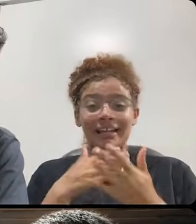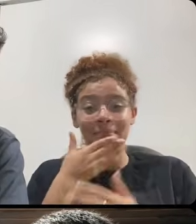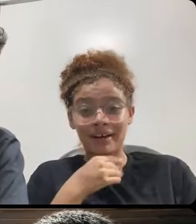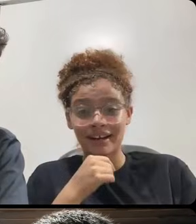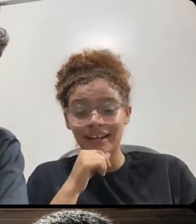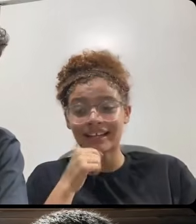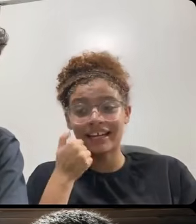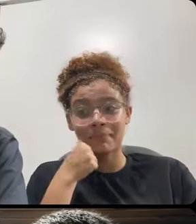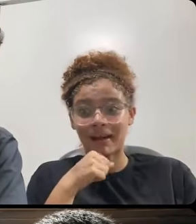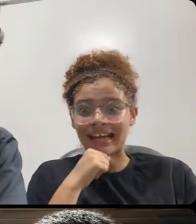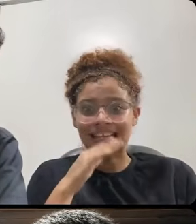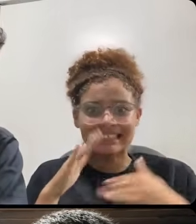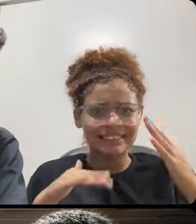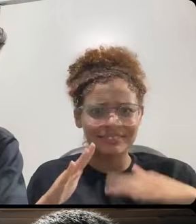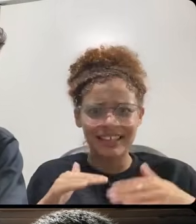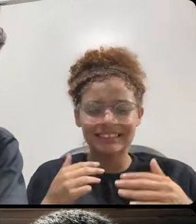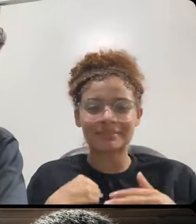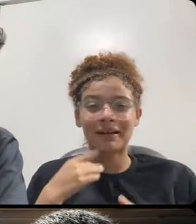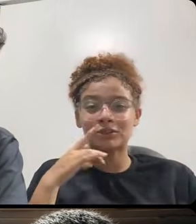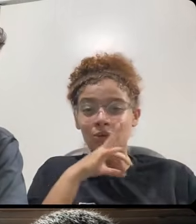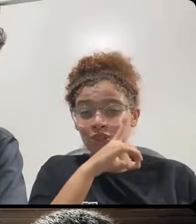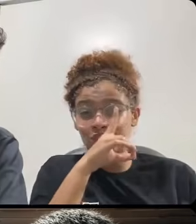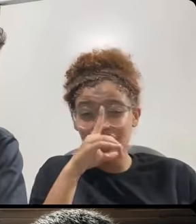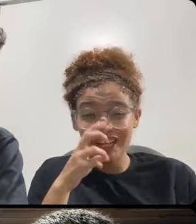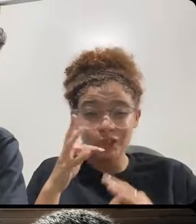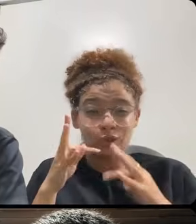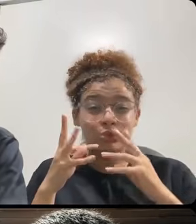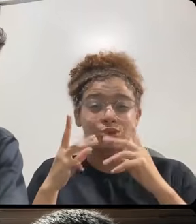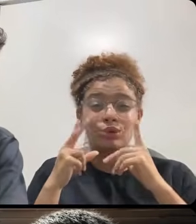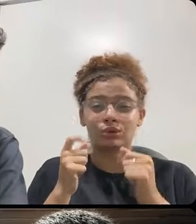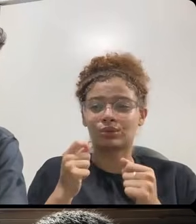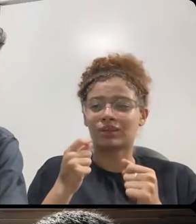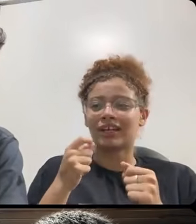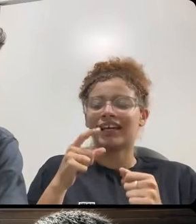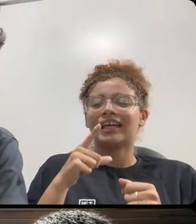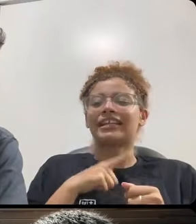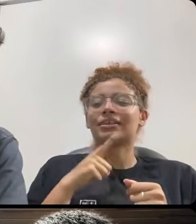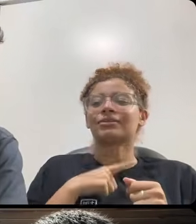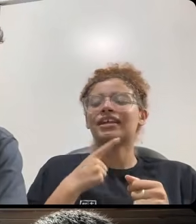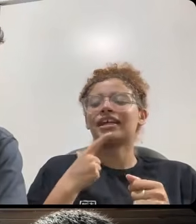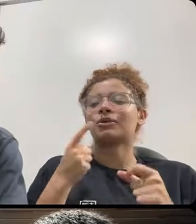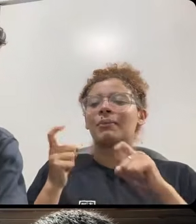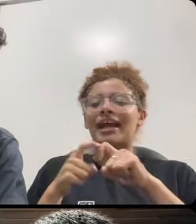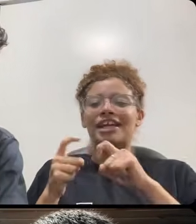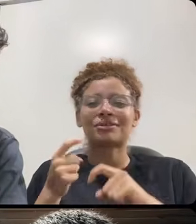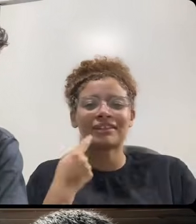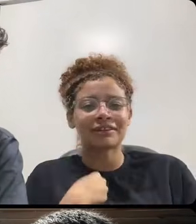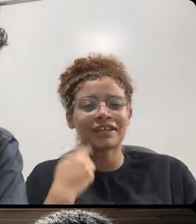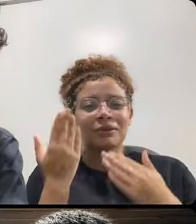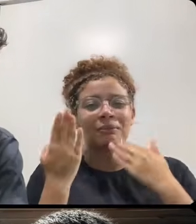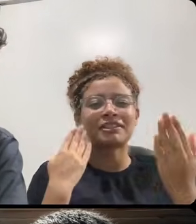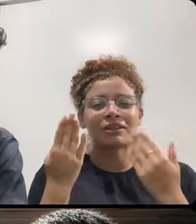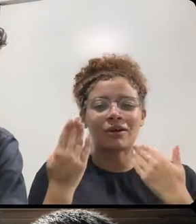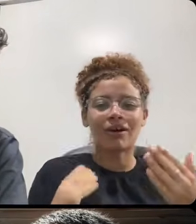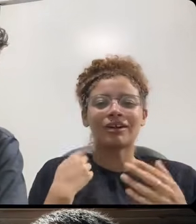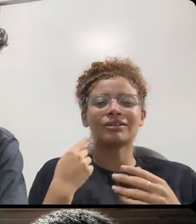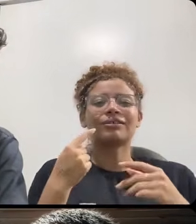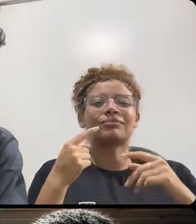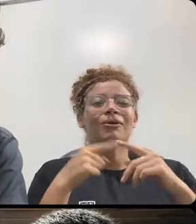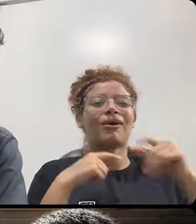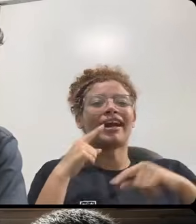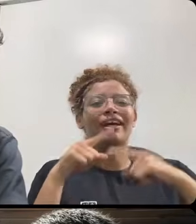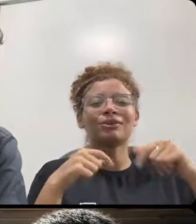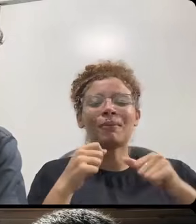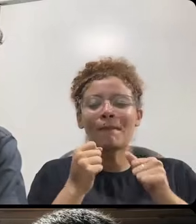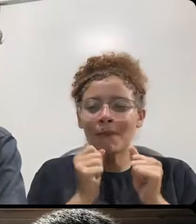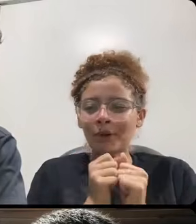aí aquela mãe, aquele pai que às vezes passou o dia todo tendo que ir no médico, tendo que ir num